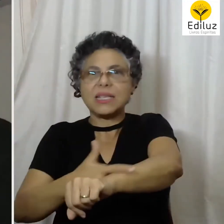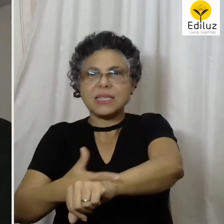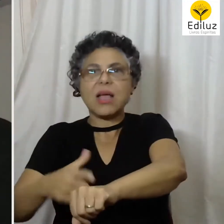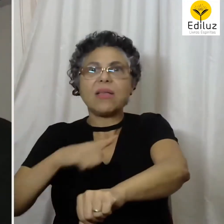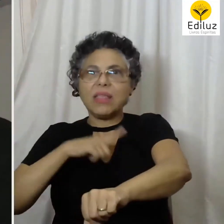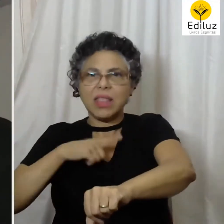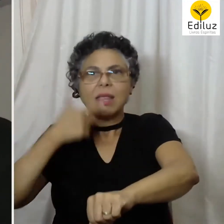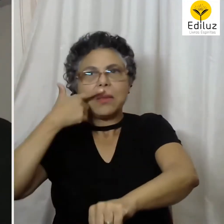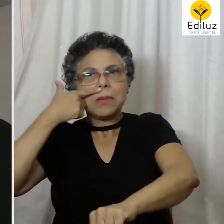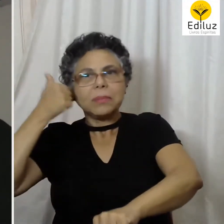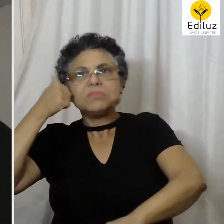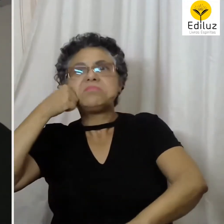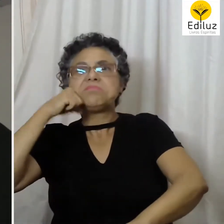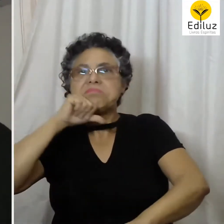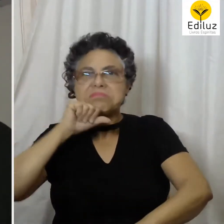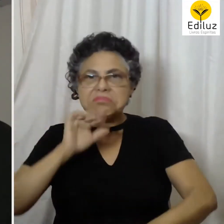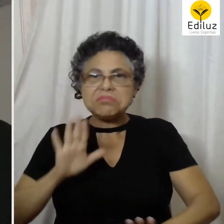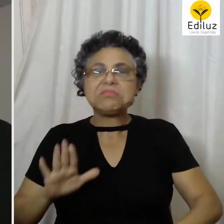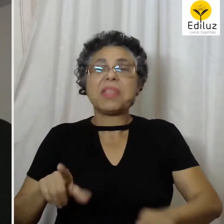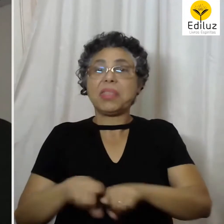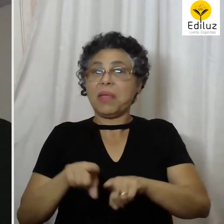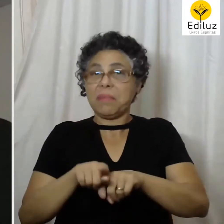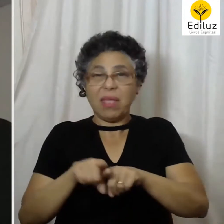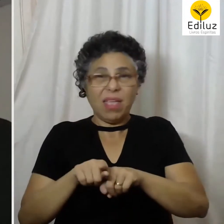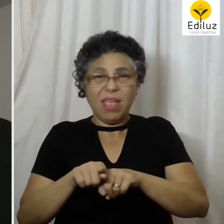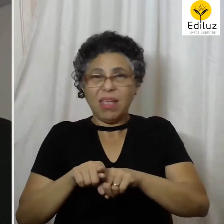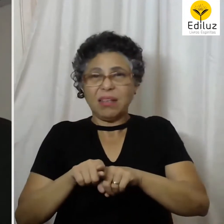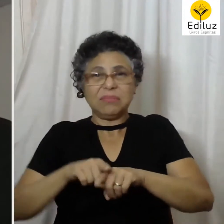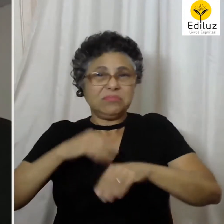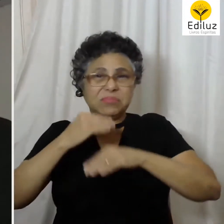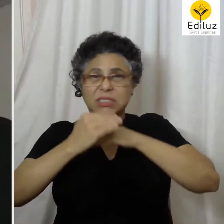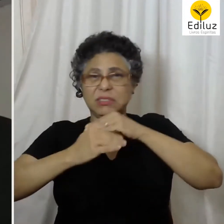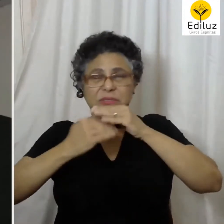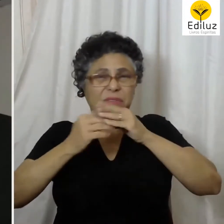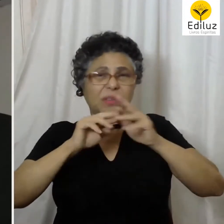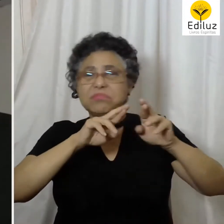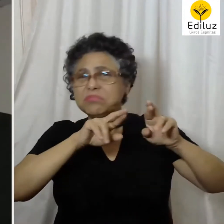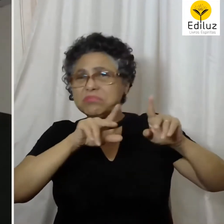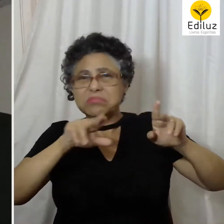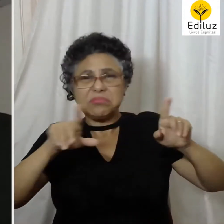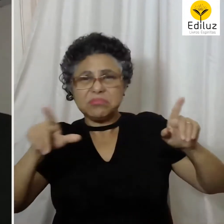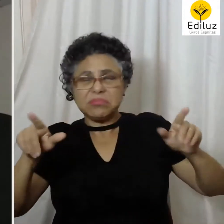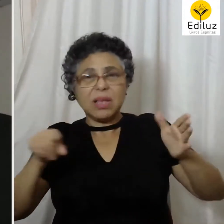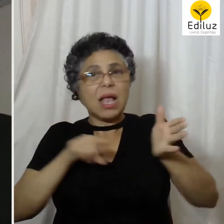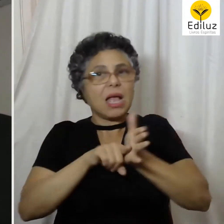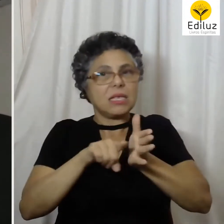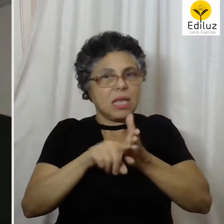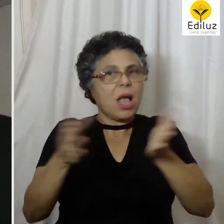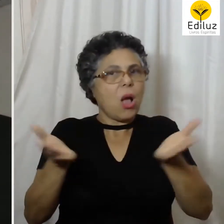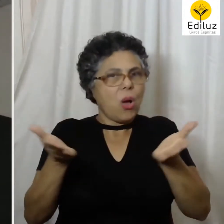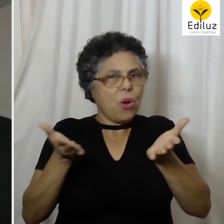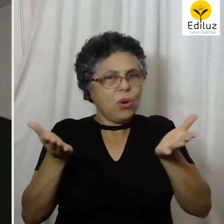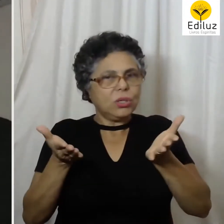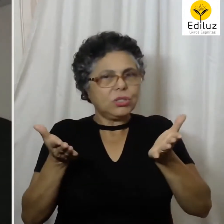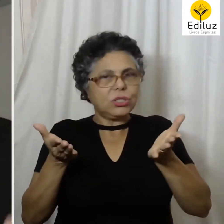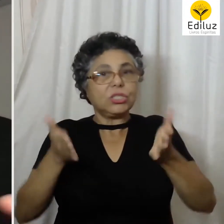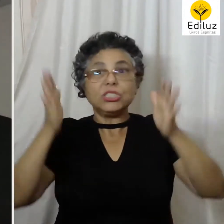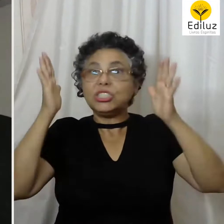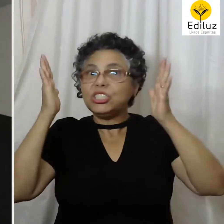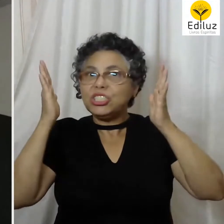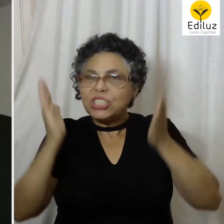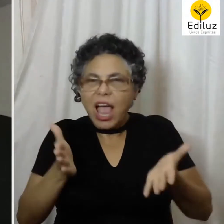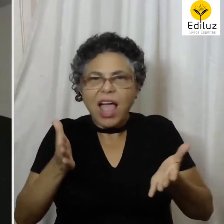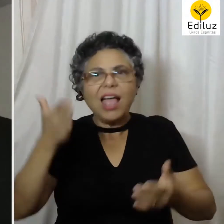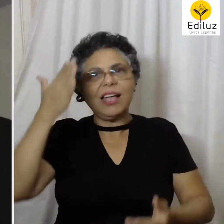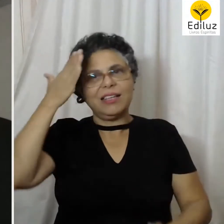dos pais. E também nós não vamos desenvolver aqui, mas a ciência hoje, ela